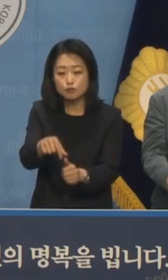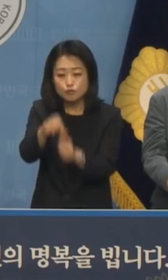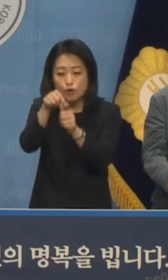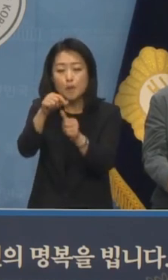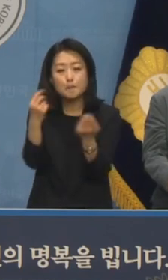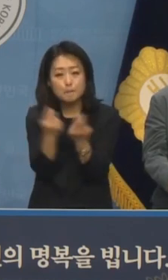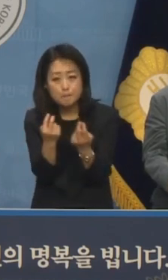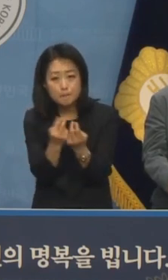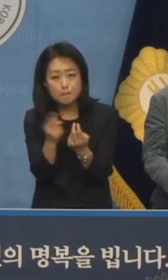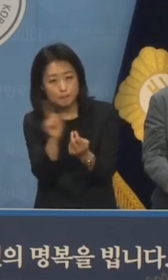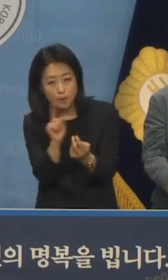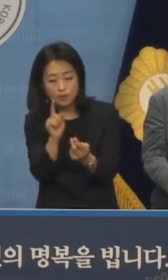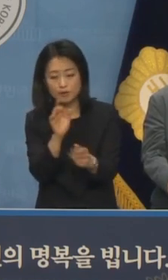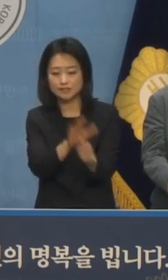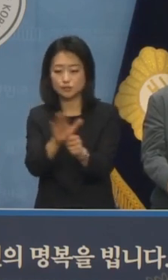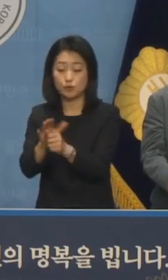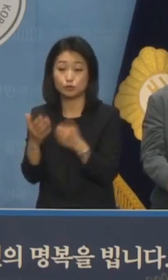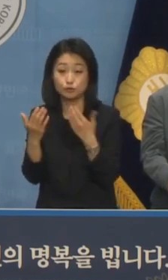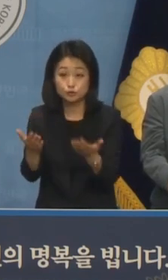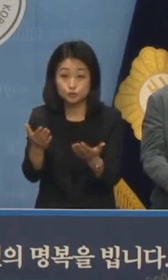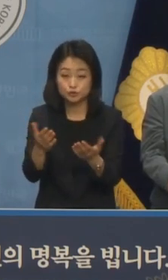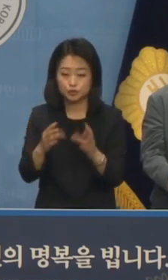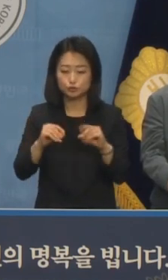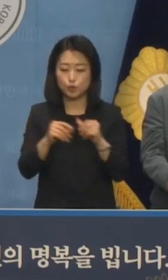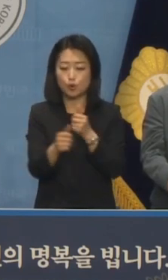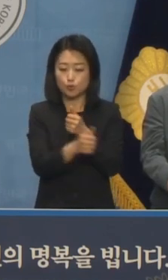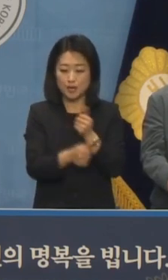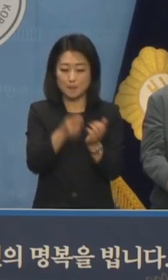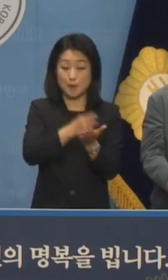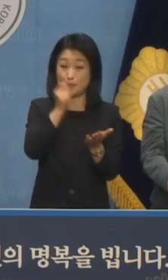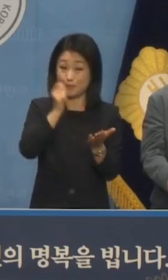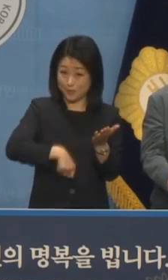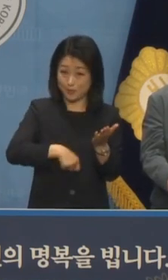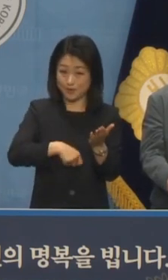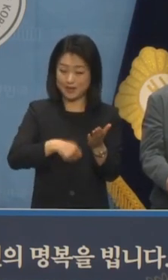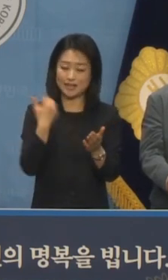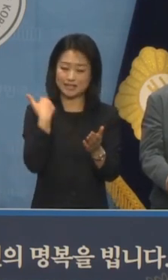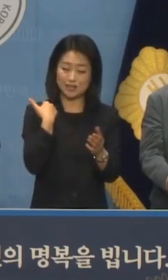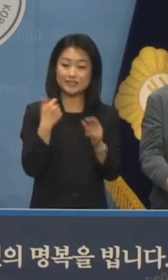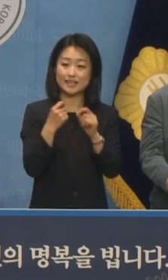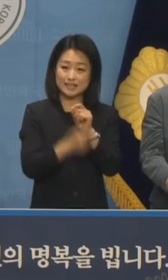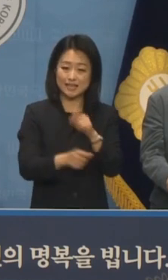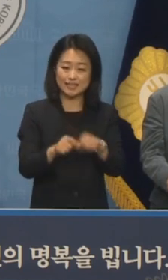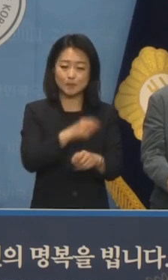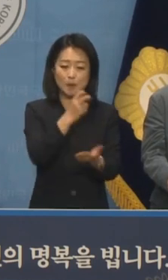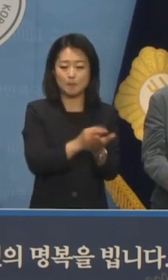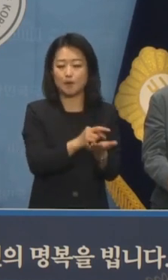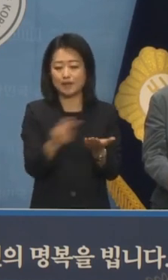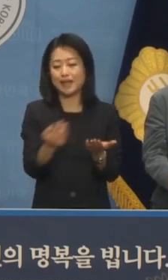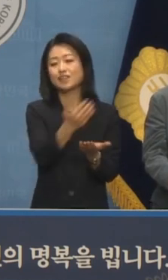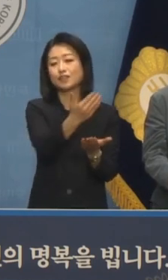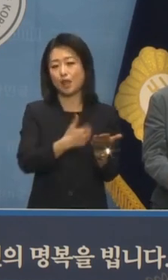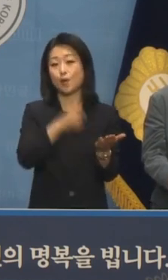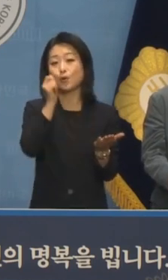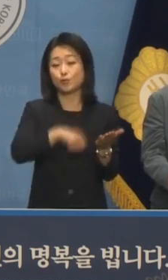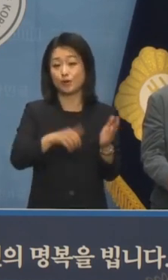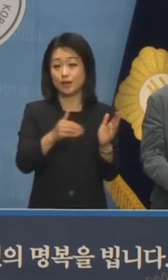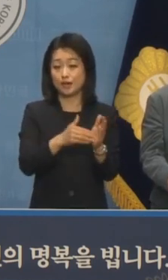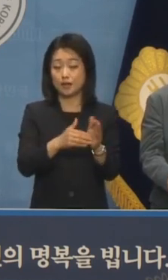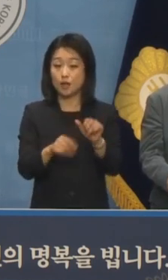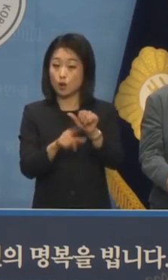논의했습니다. 그 결과물로 만든 것이 바로 국토위에서 통과한 전세사기 특별법 개정안입니다. 5월